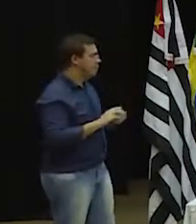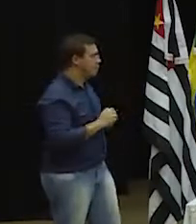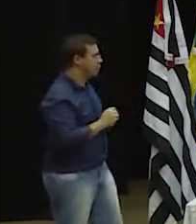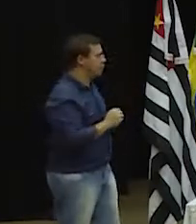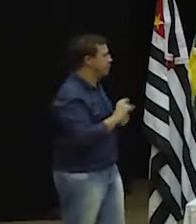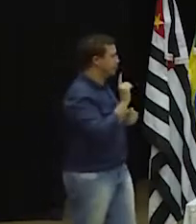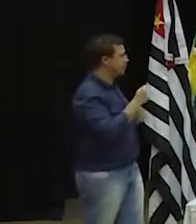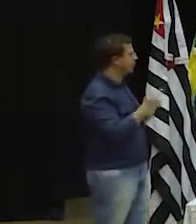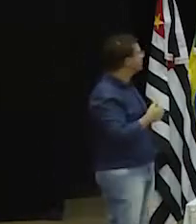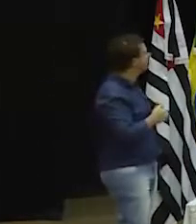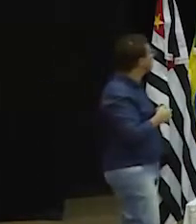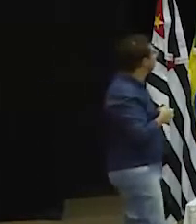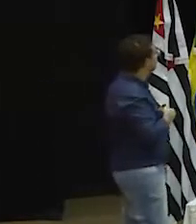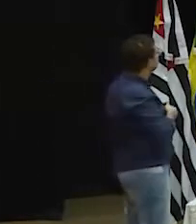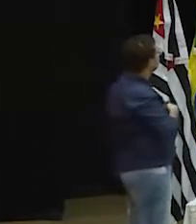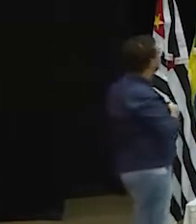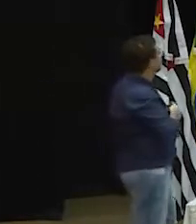Pode passar.